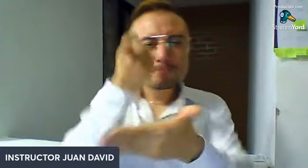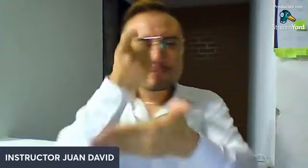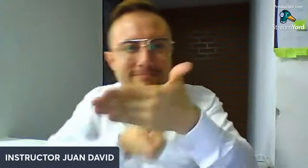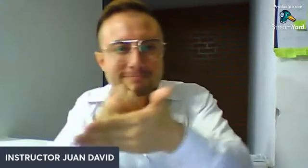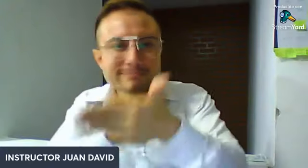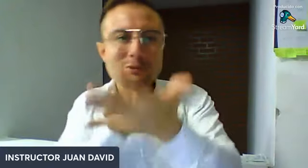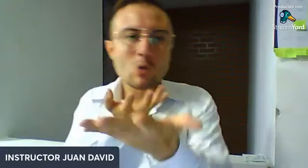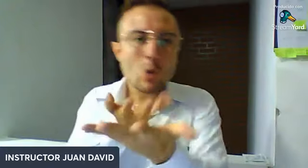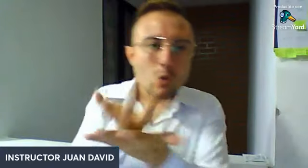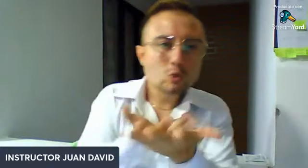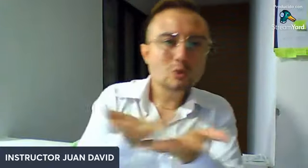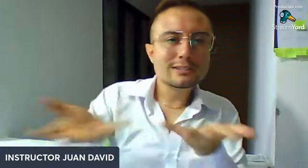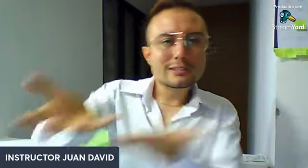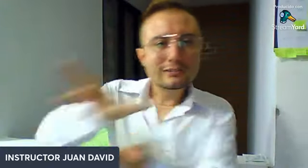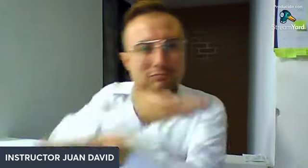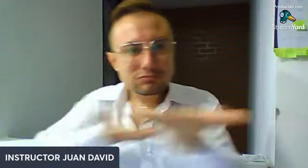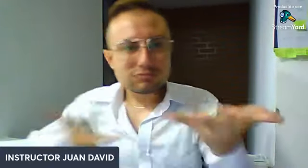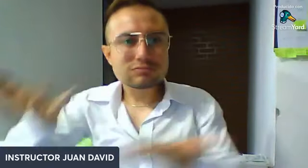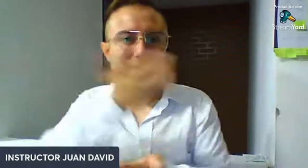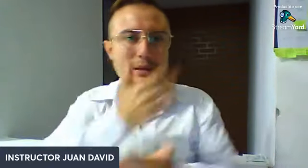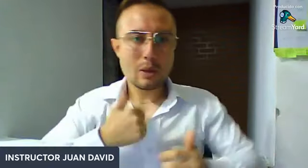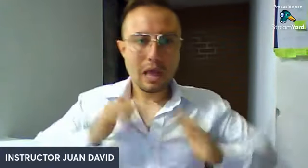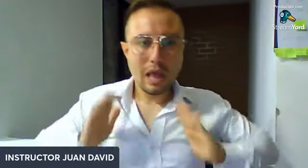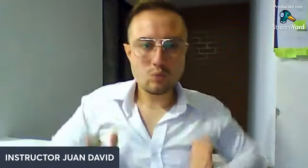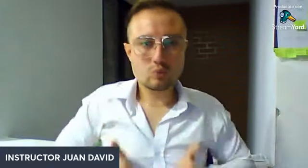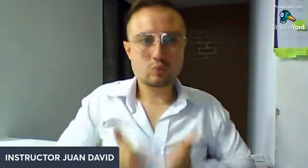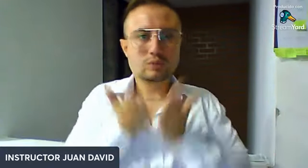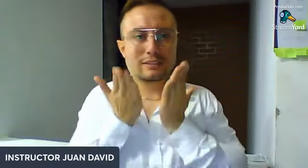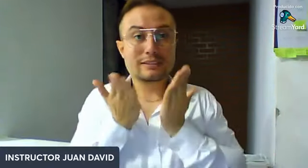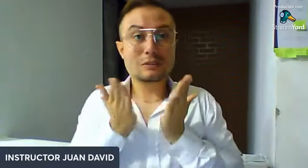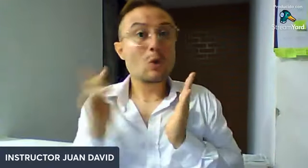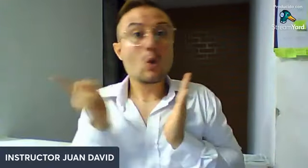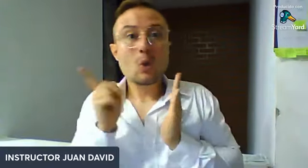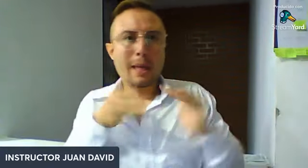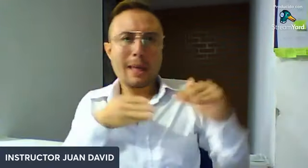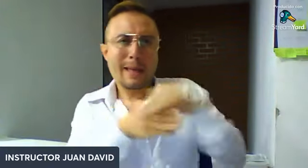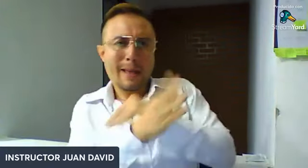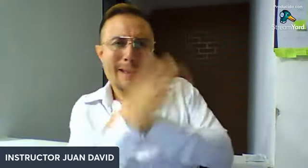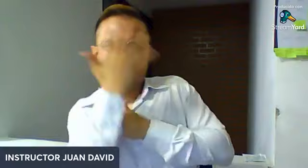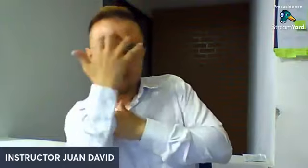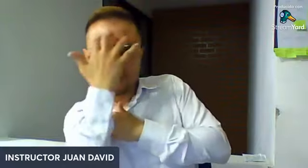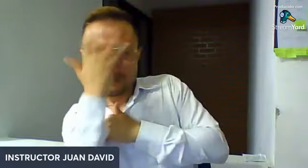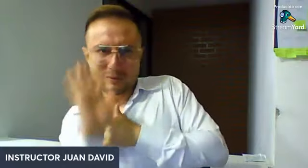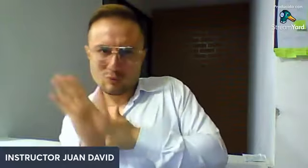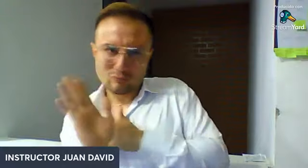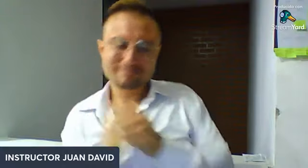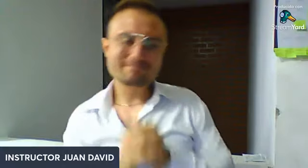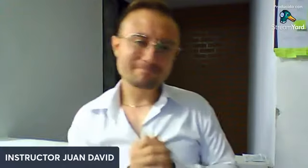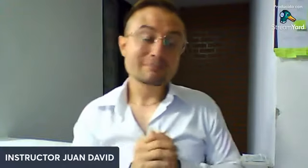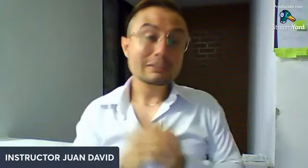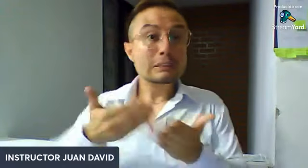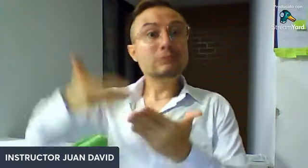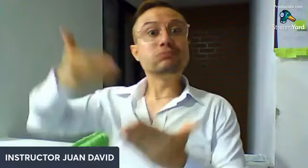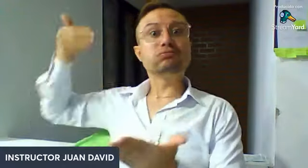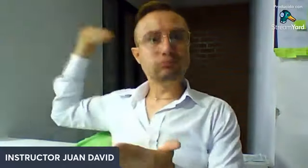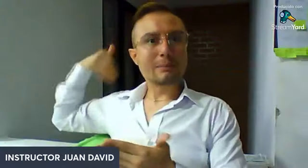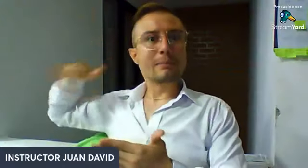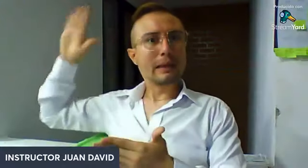personas que estaban aquí en vivo conmigo. Pero lo bueno es que las personas siguen viendo esos en vivo en sus